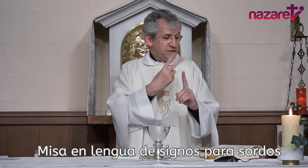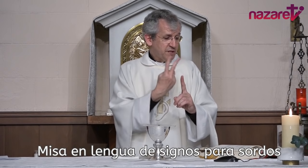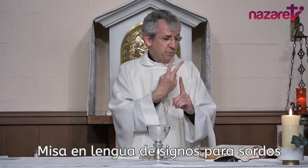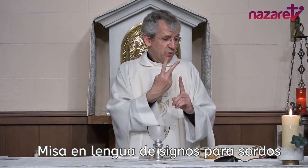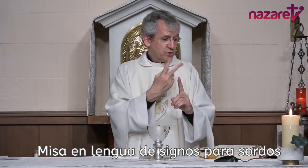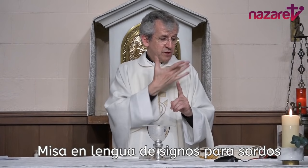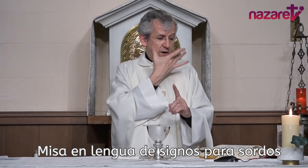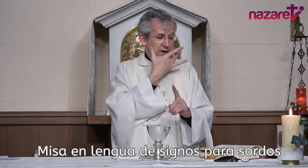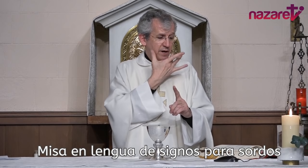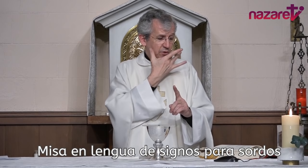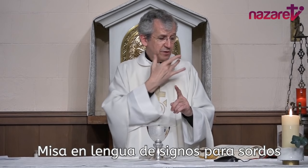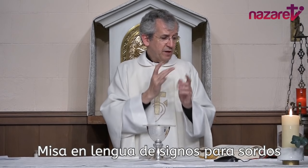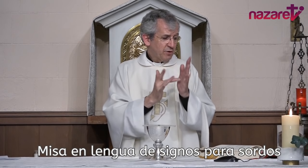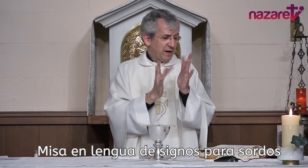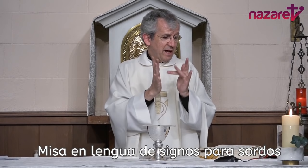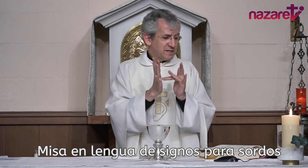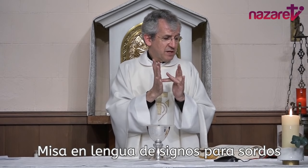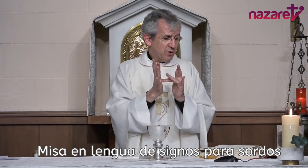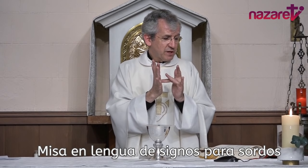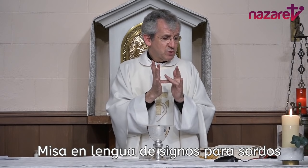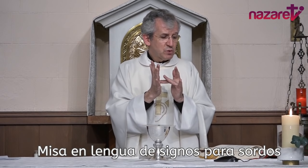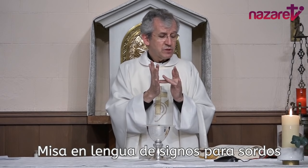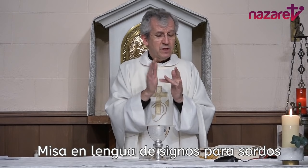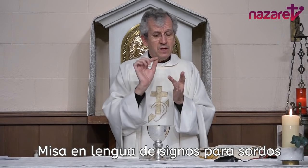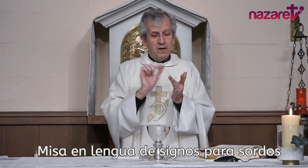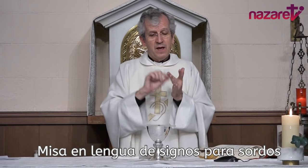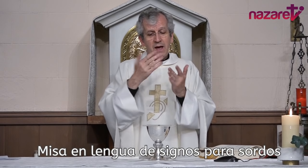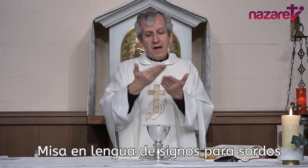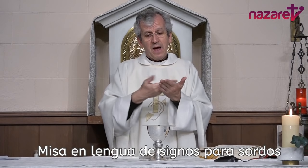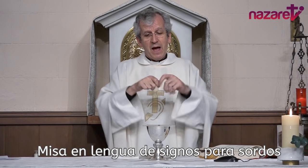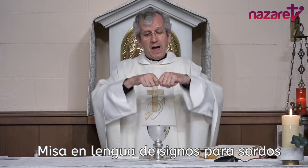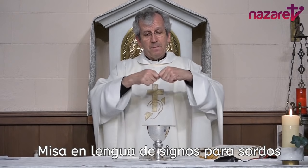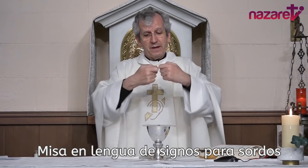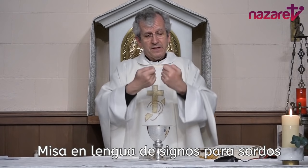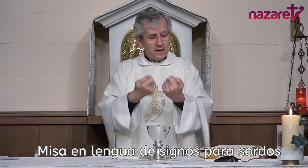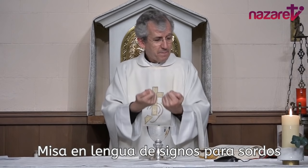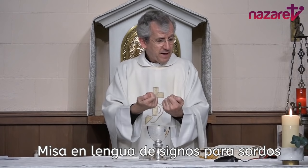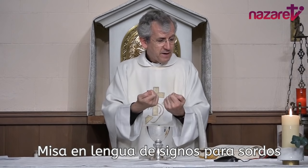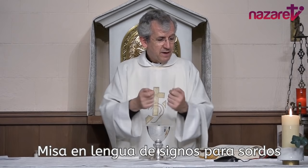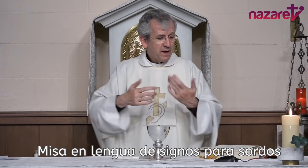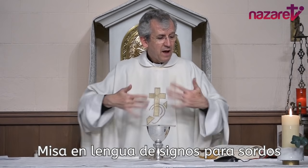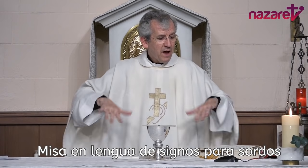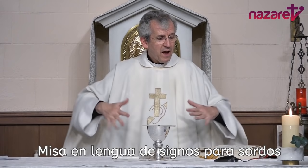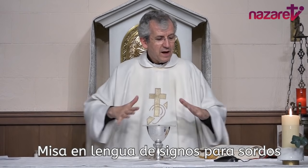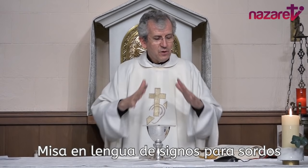Los discípulos reconocieron al Señor Jesús al partir el pan.